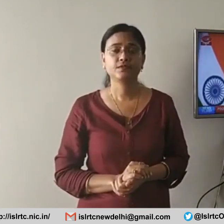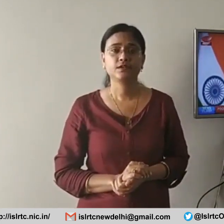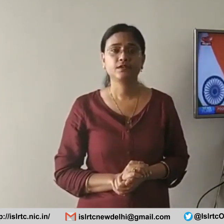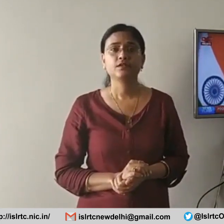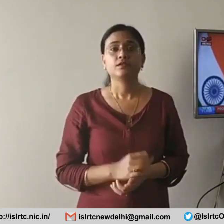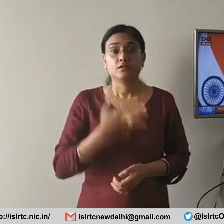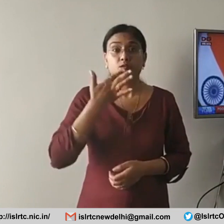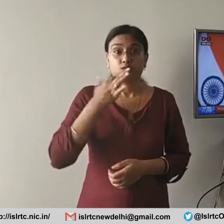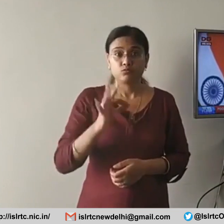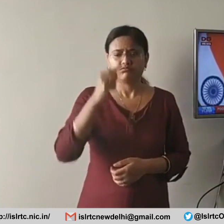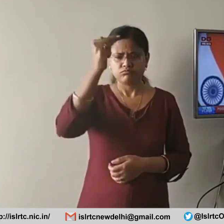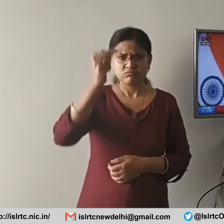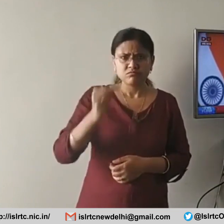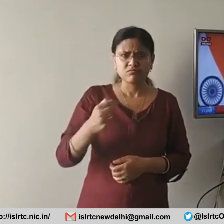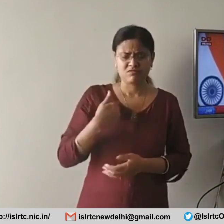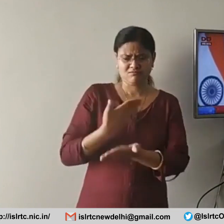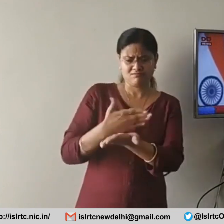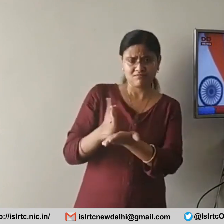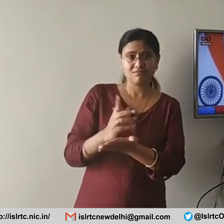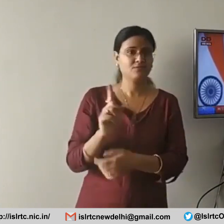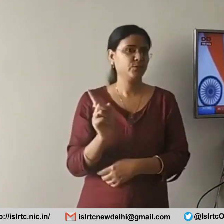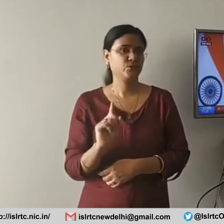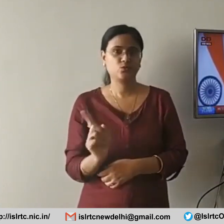कुछ सच्चाइयों को हम नकार नहीं सकते।